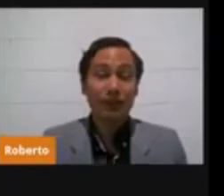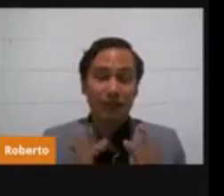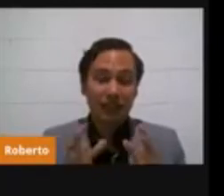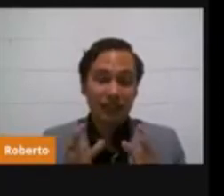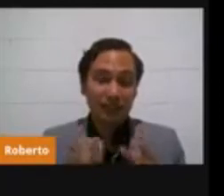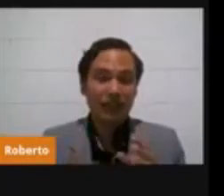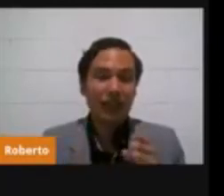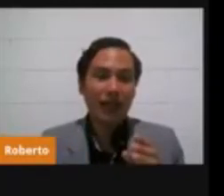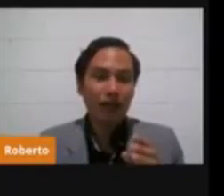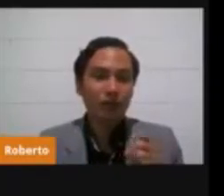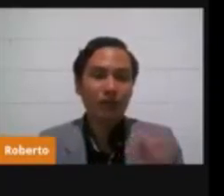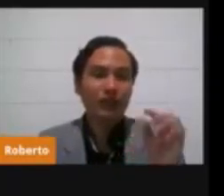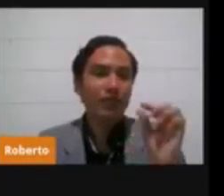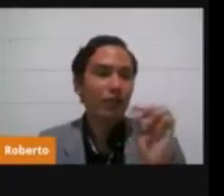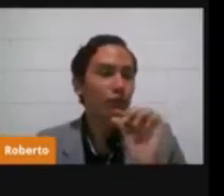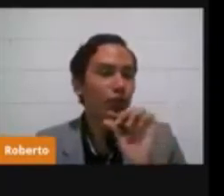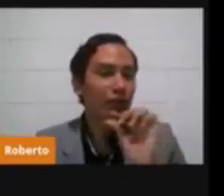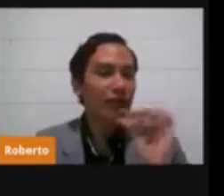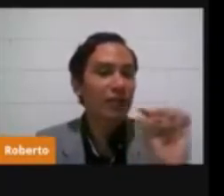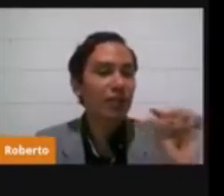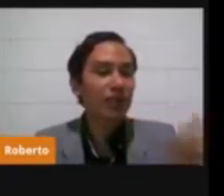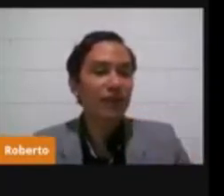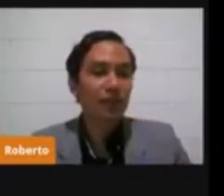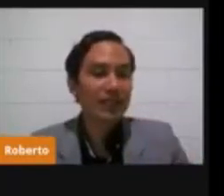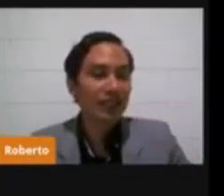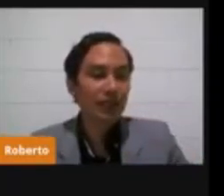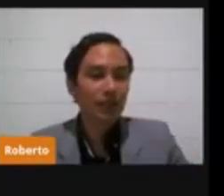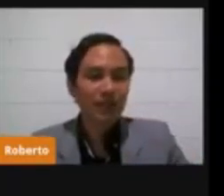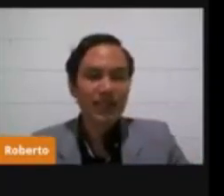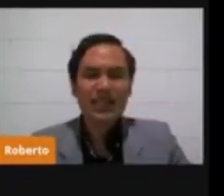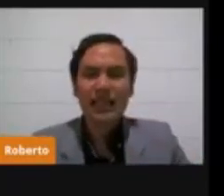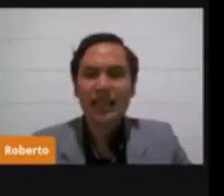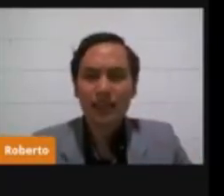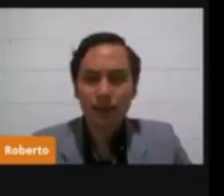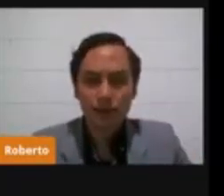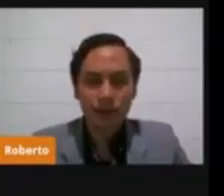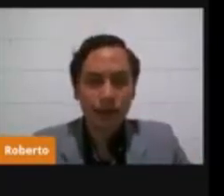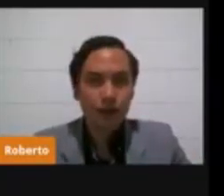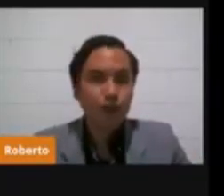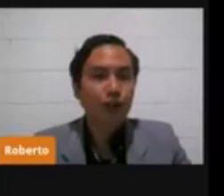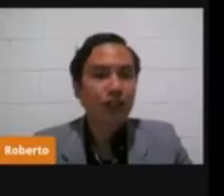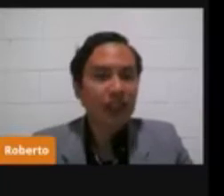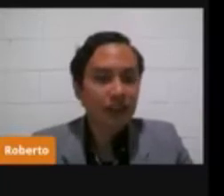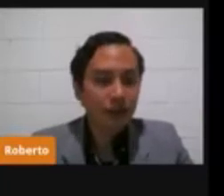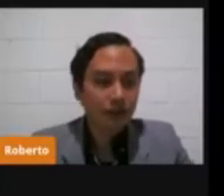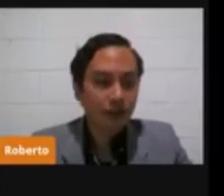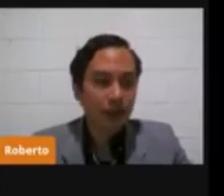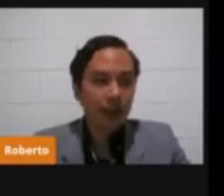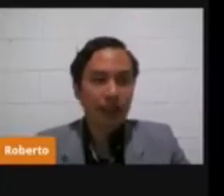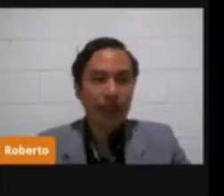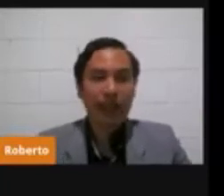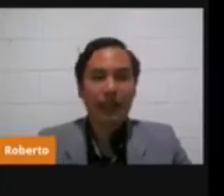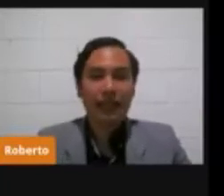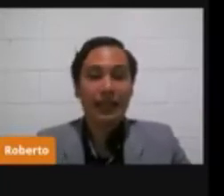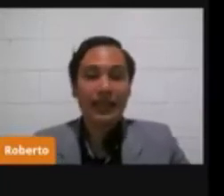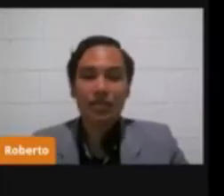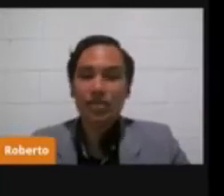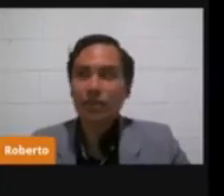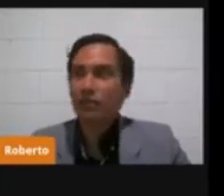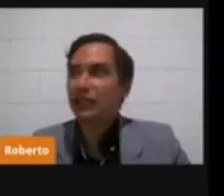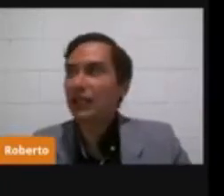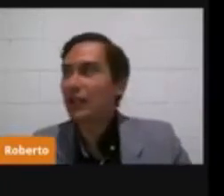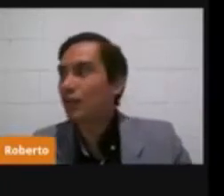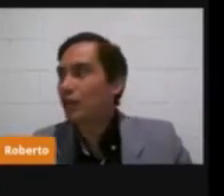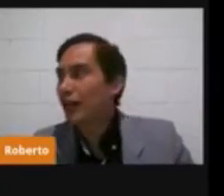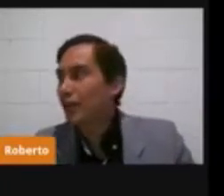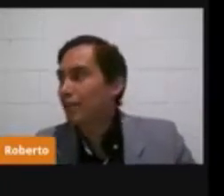es peyorativo llamarlos con un nombre diminutivo, decir cieguito, sordito. Y eso más o